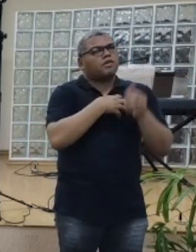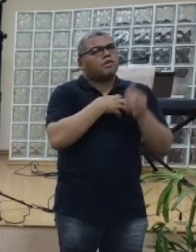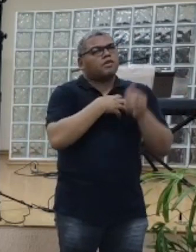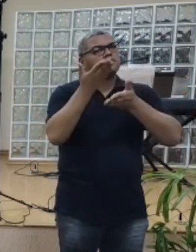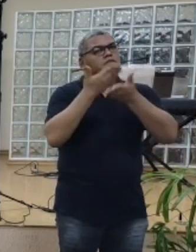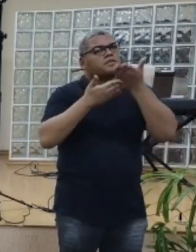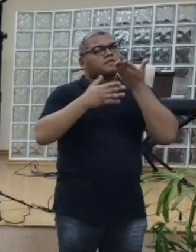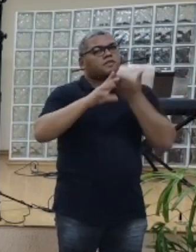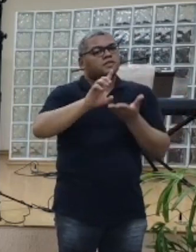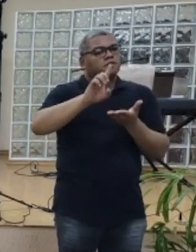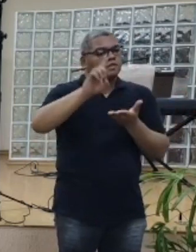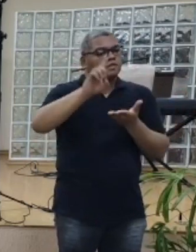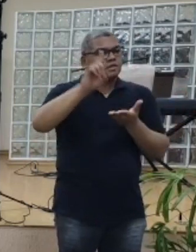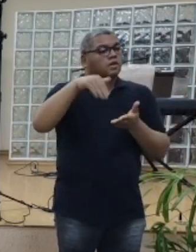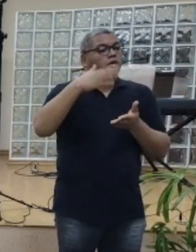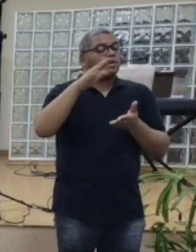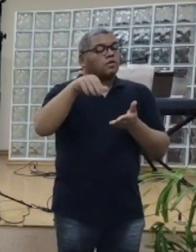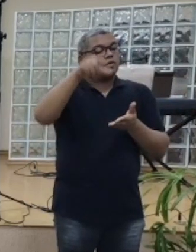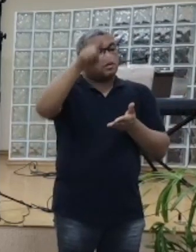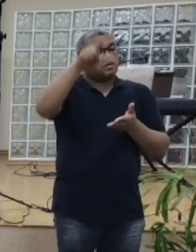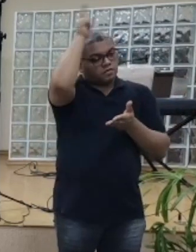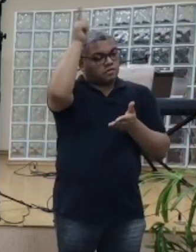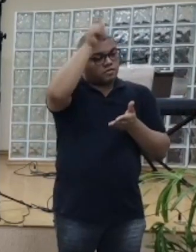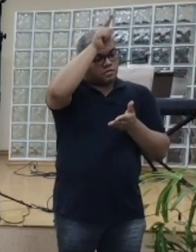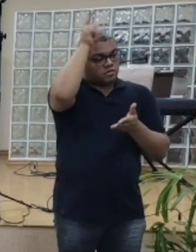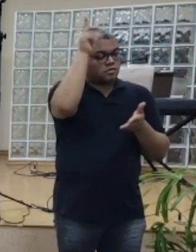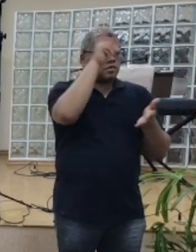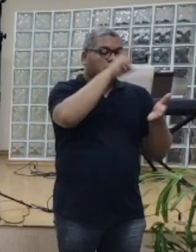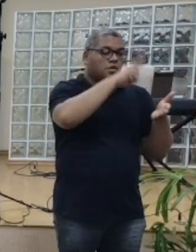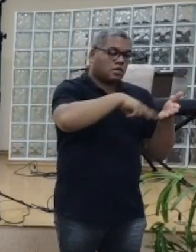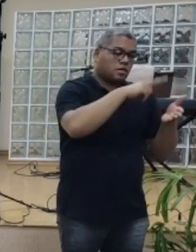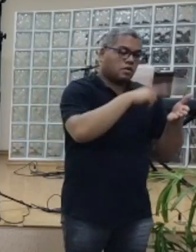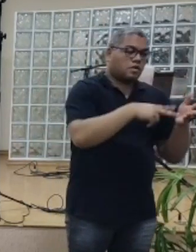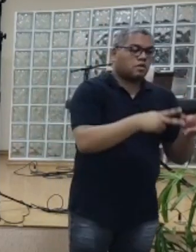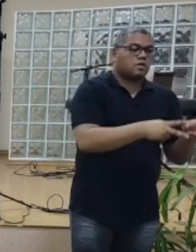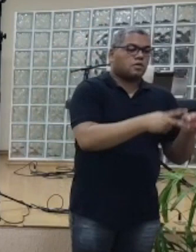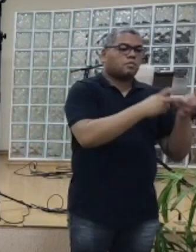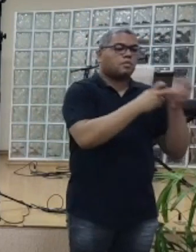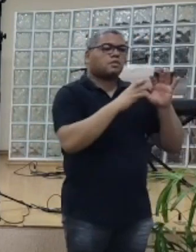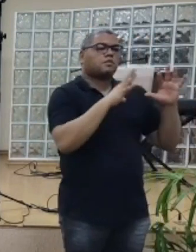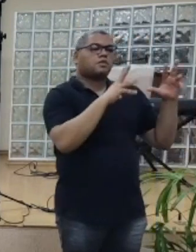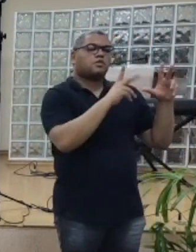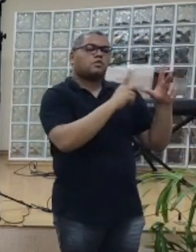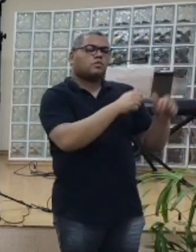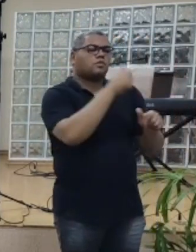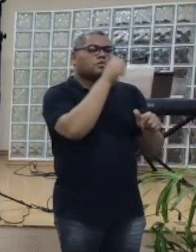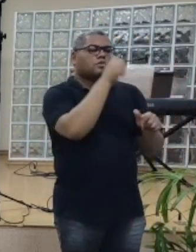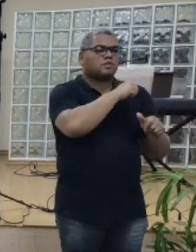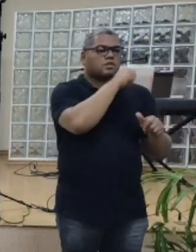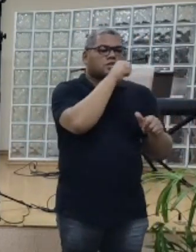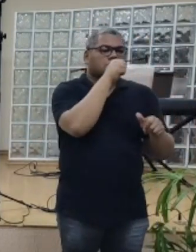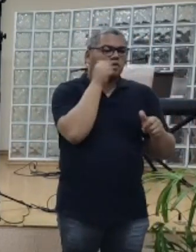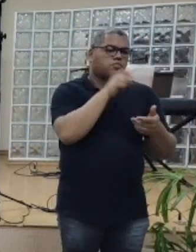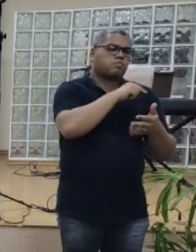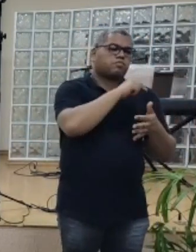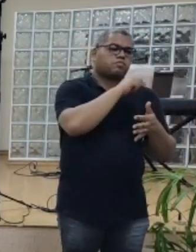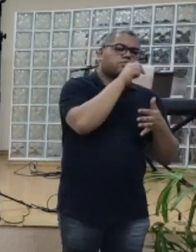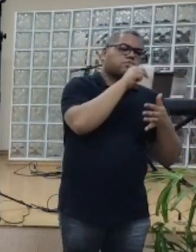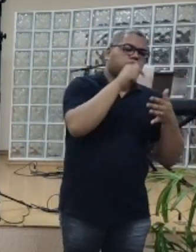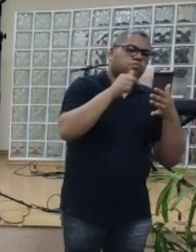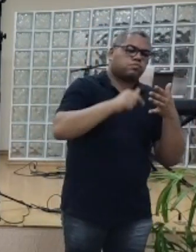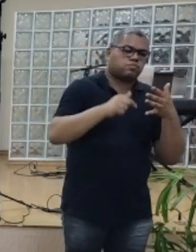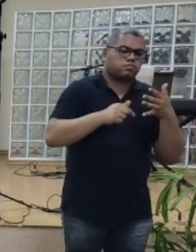Então, quando ele leu esta carta e percebeu que todos aqueles sacrifícios, flagelos